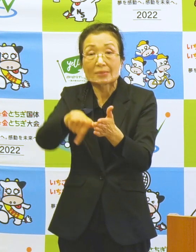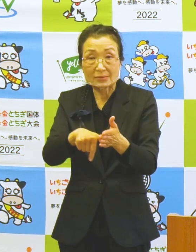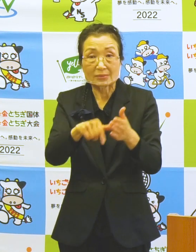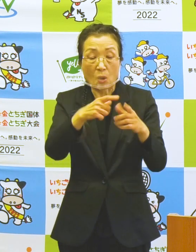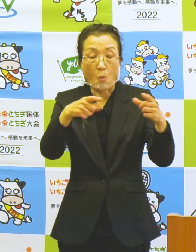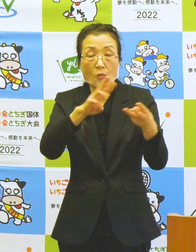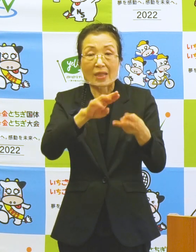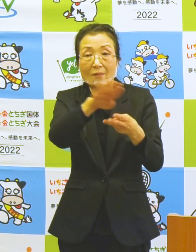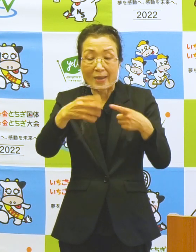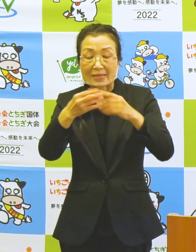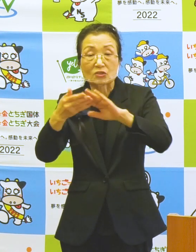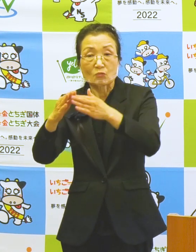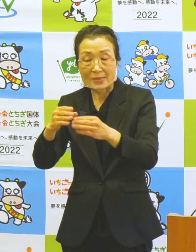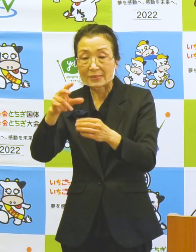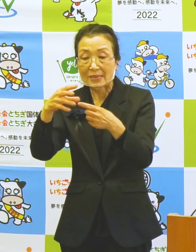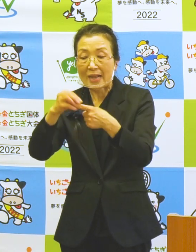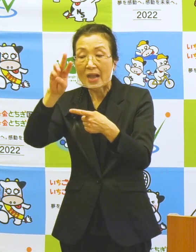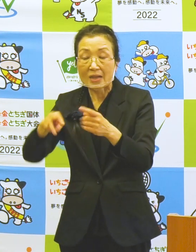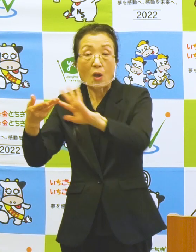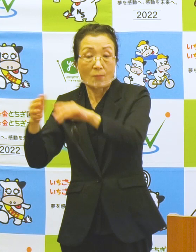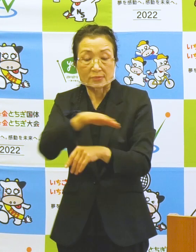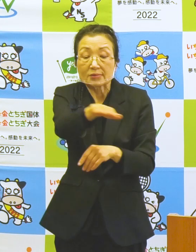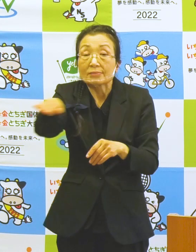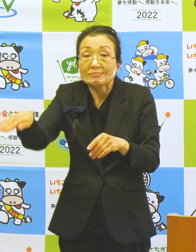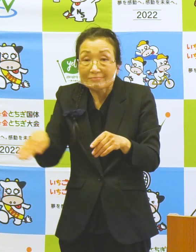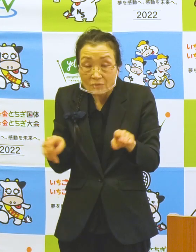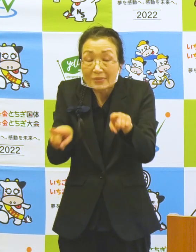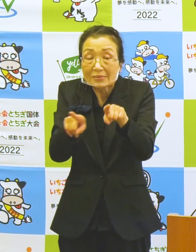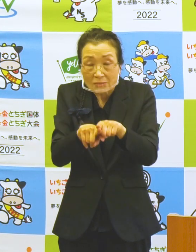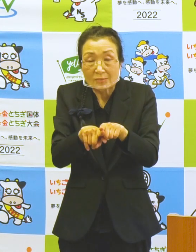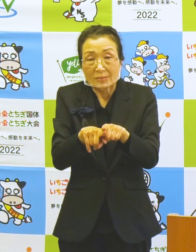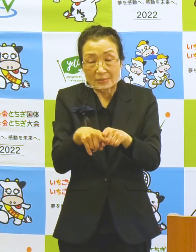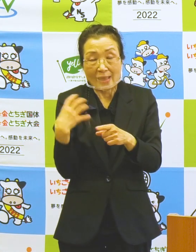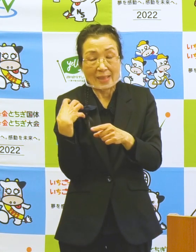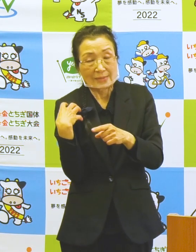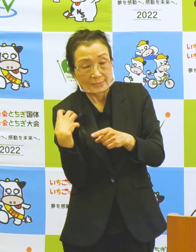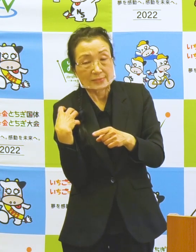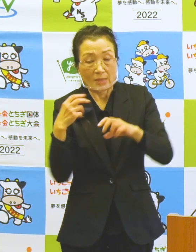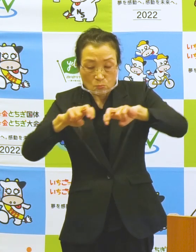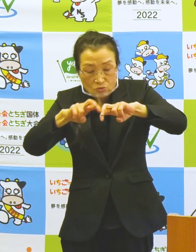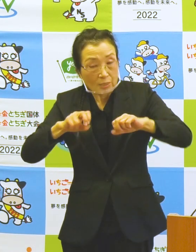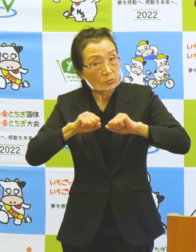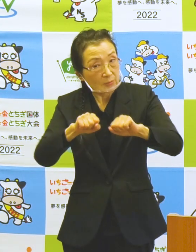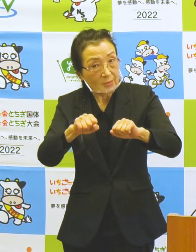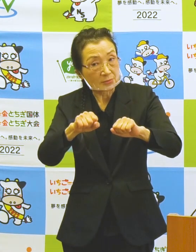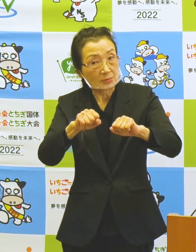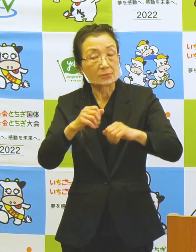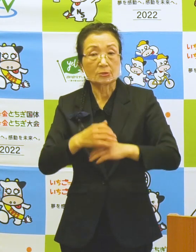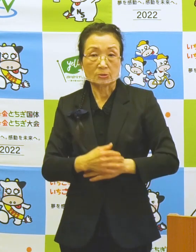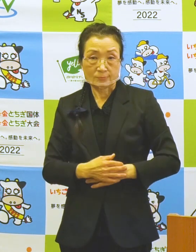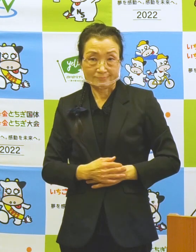圏において広域的な気候変動のリスク分析を実施する予定であります。